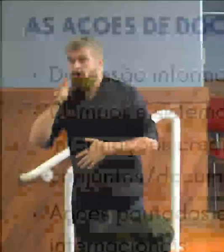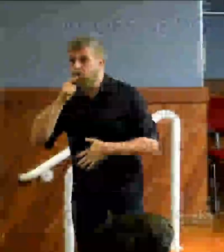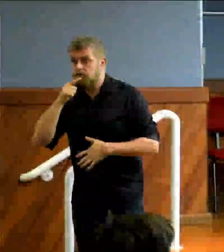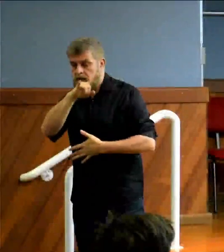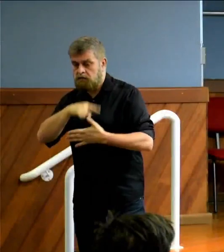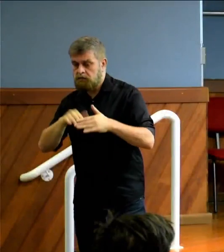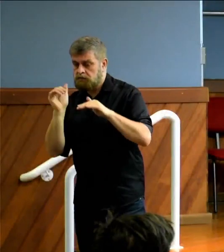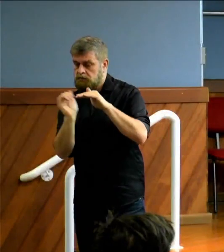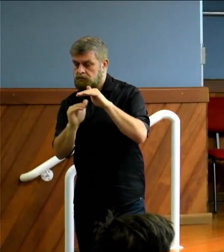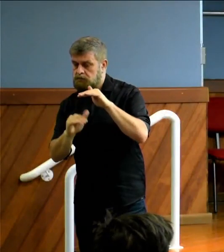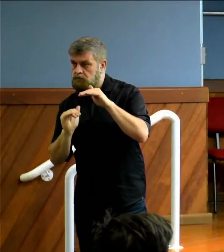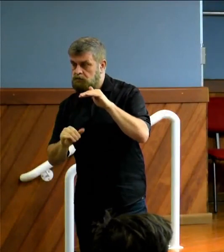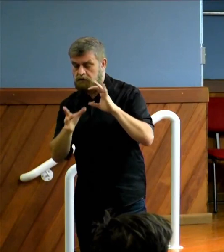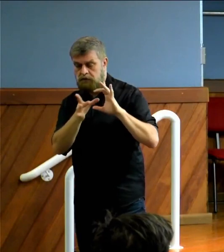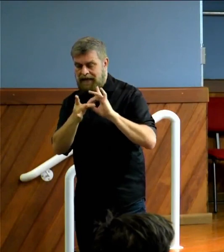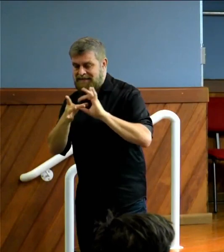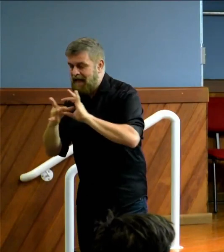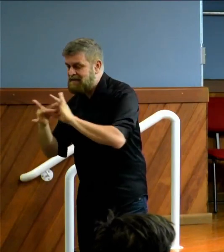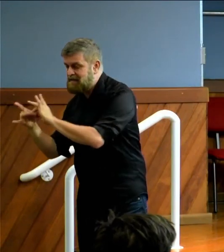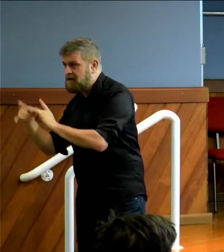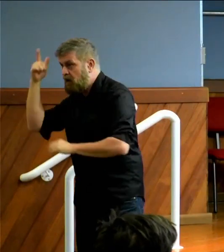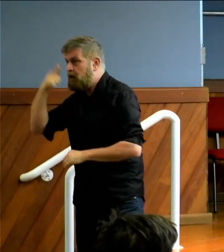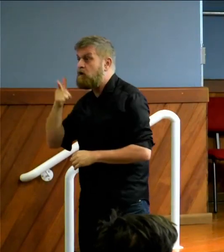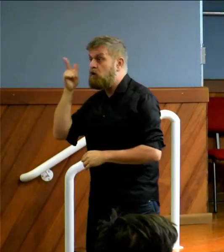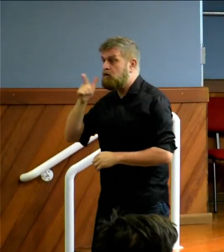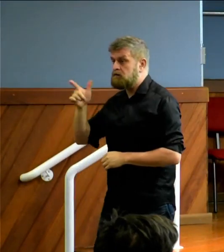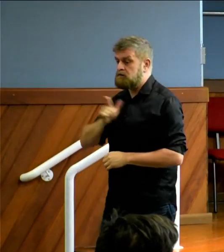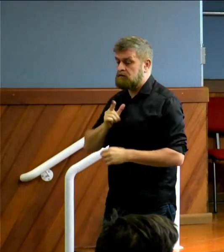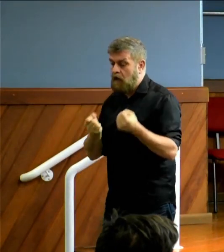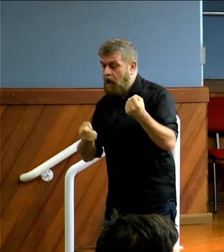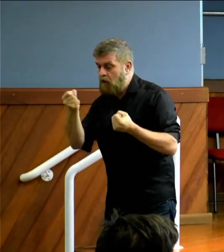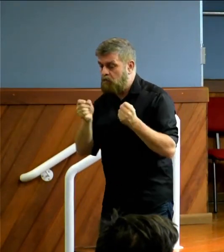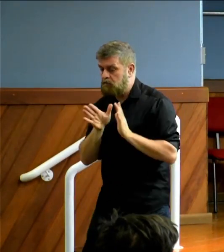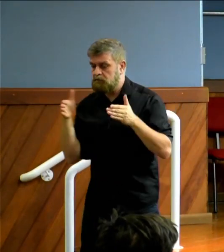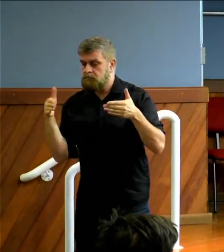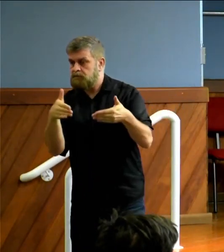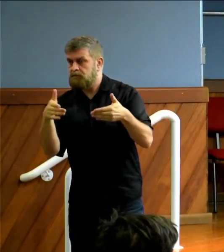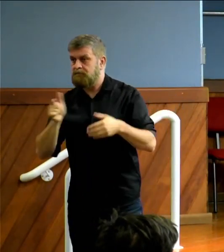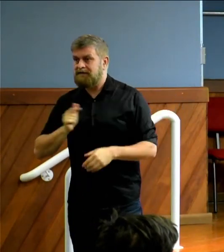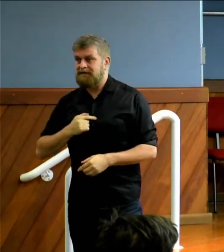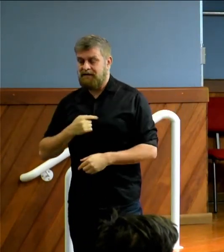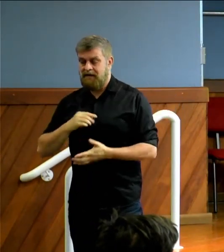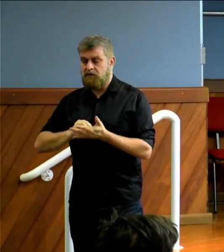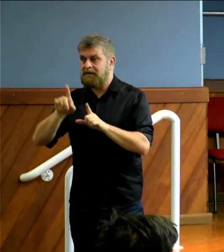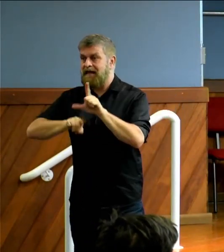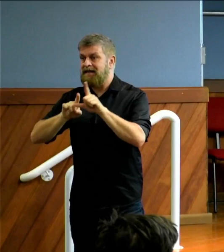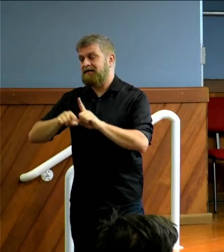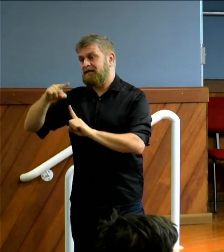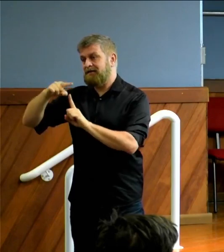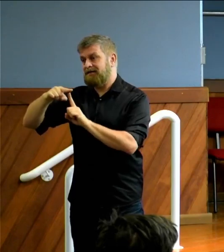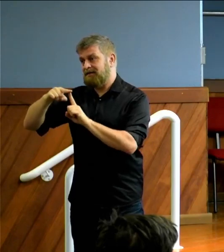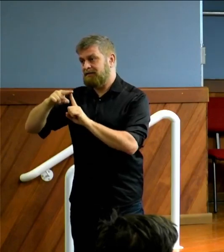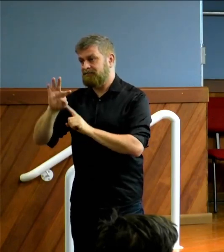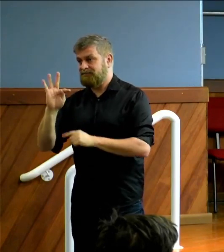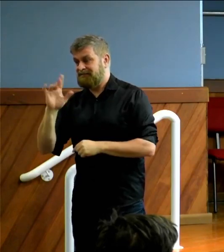essa cadeia inteira. Eu criei um ponto de acesso a automóveis, mas o meu automóvel está sem o T. E eu não consigo arrumar. E eu tenho